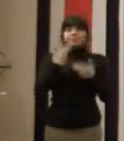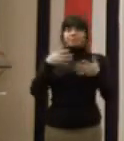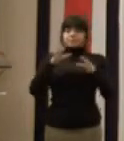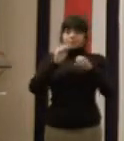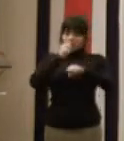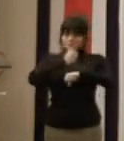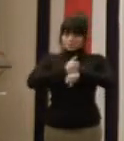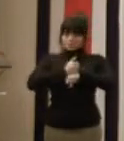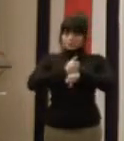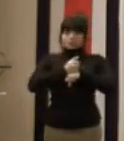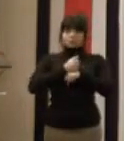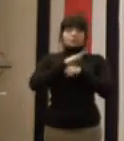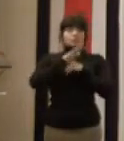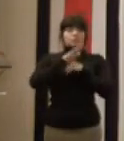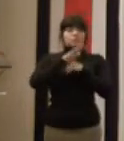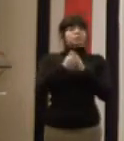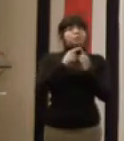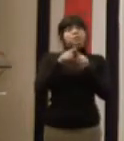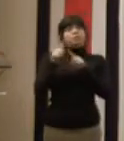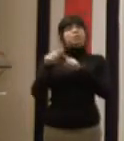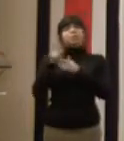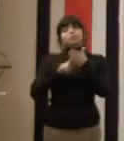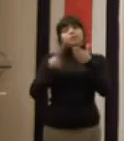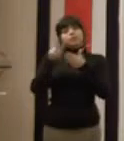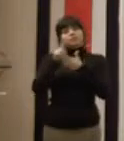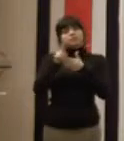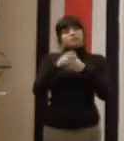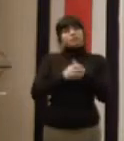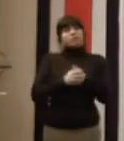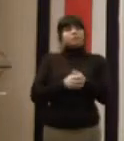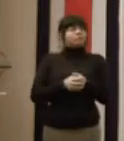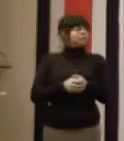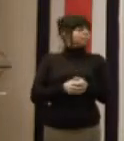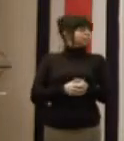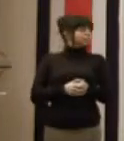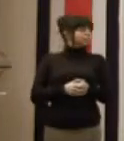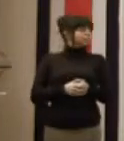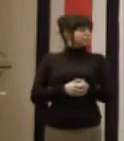fijado en todas las universidades reunidas en CONARE.